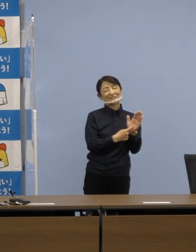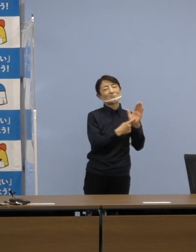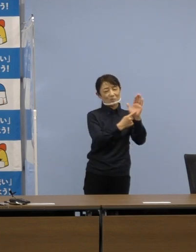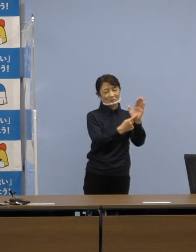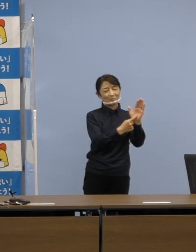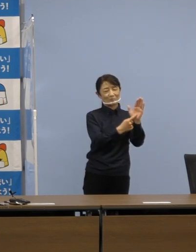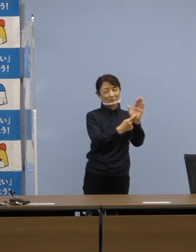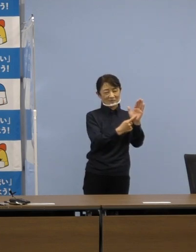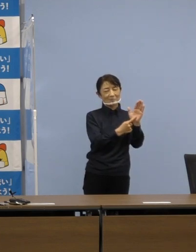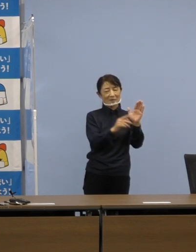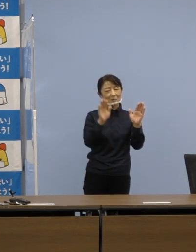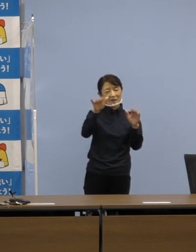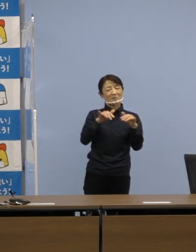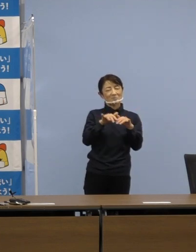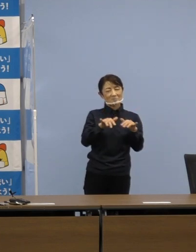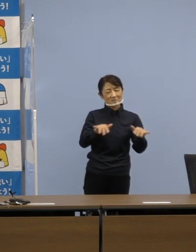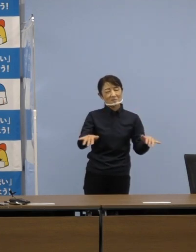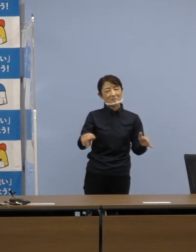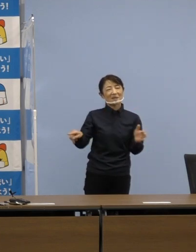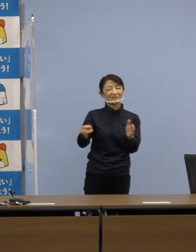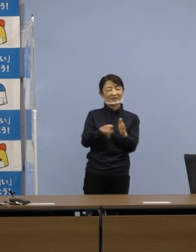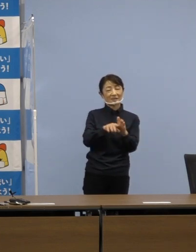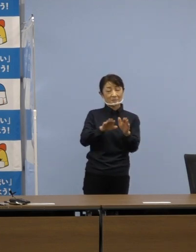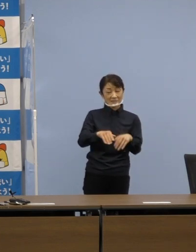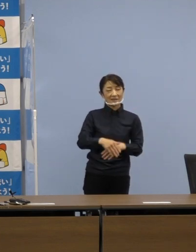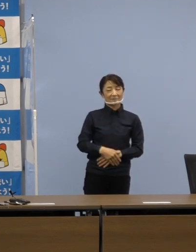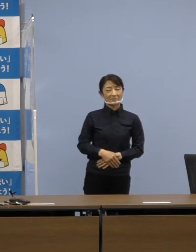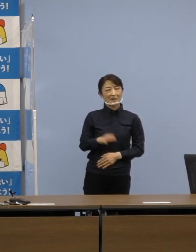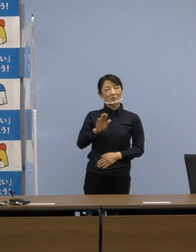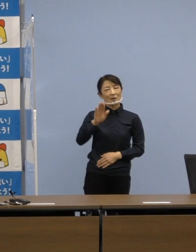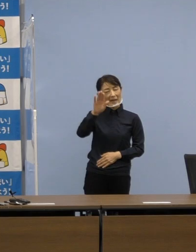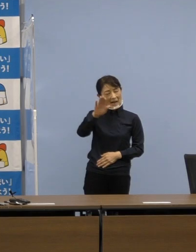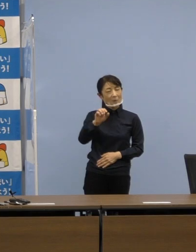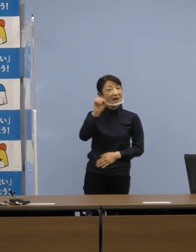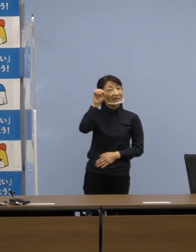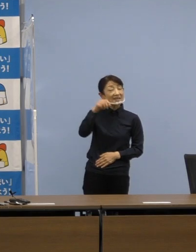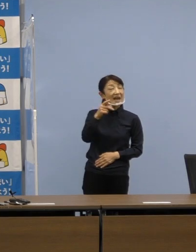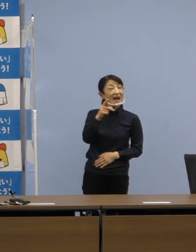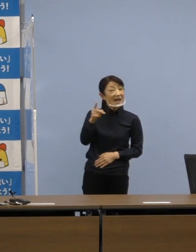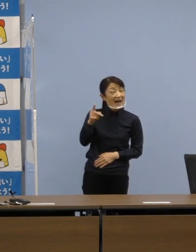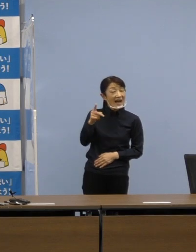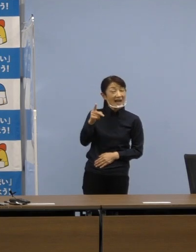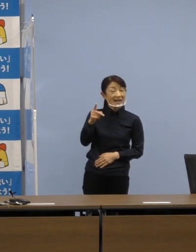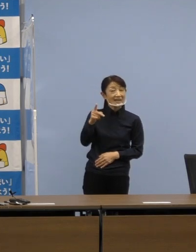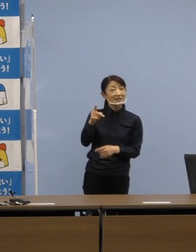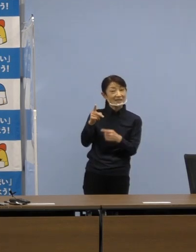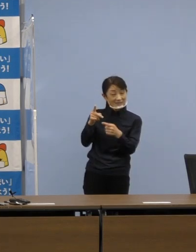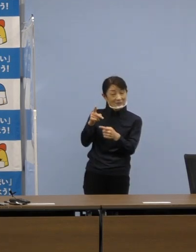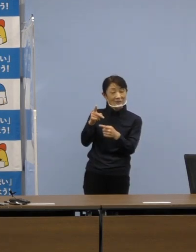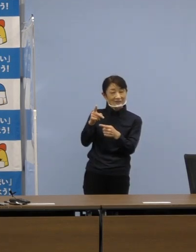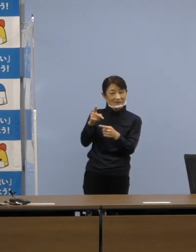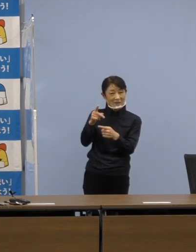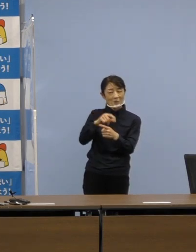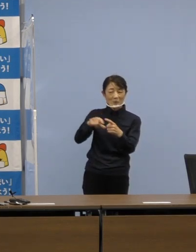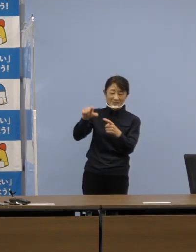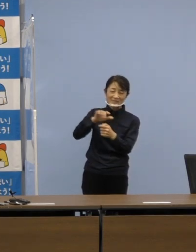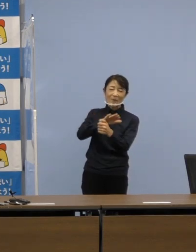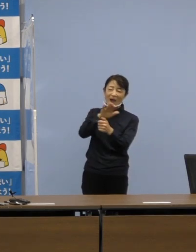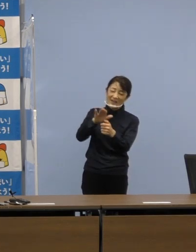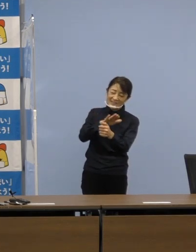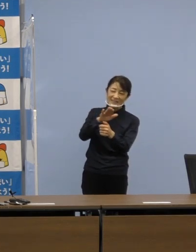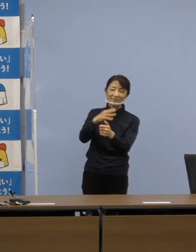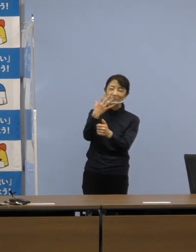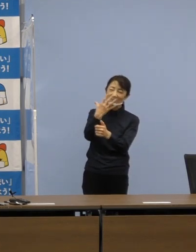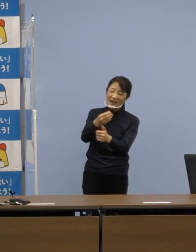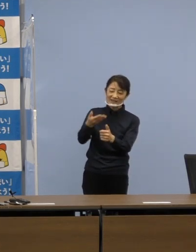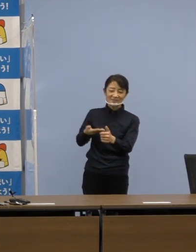一定浸透してきたキャラクターですけれども、これからはニャーガという名前とともにより一層愛されるキャラクターに育てていき